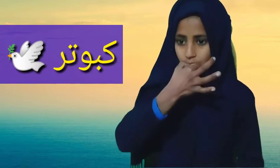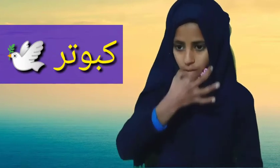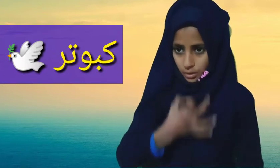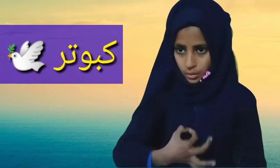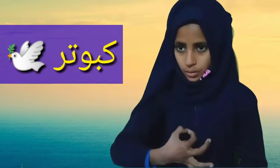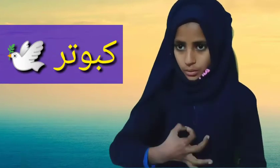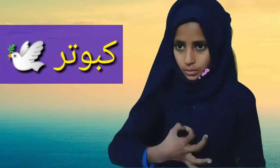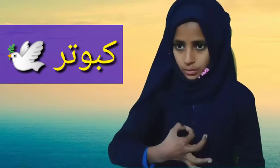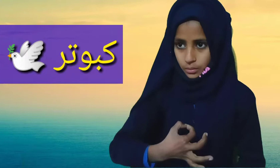कबूतर